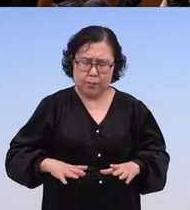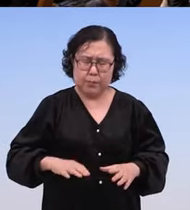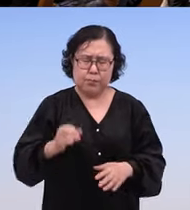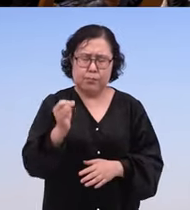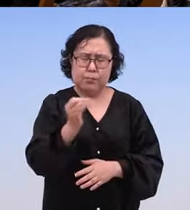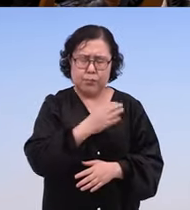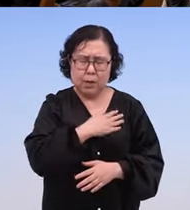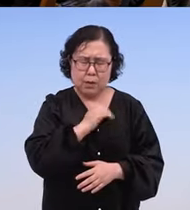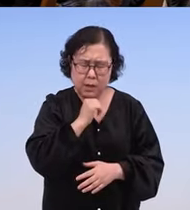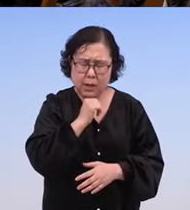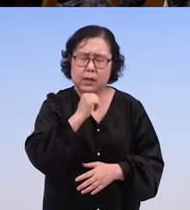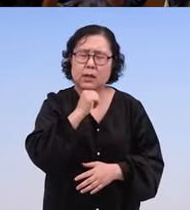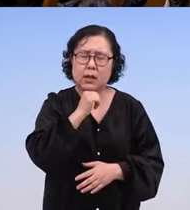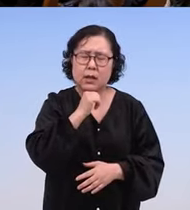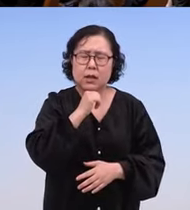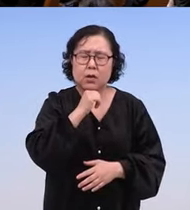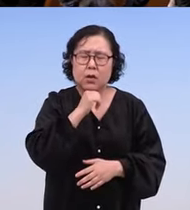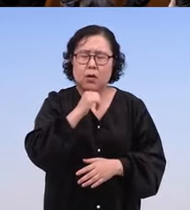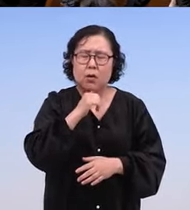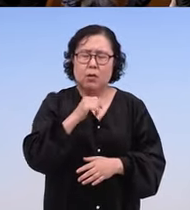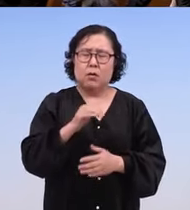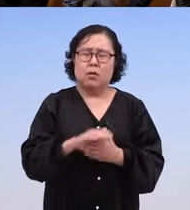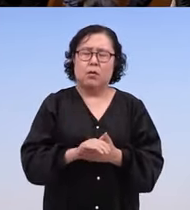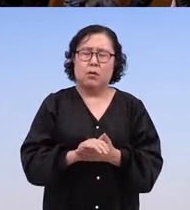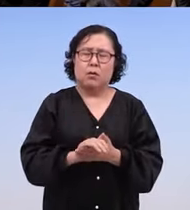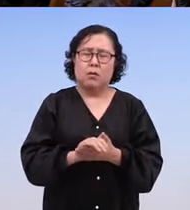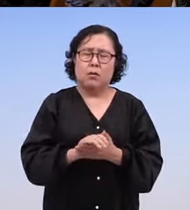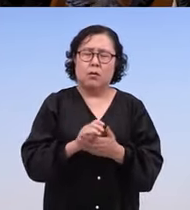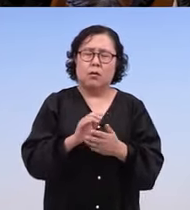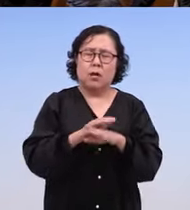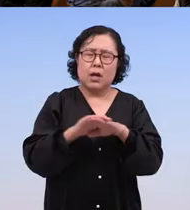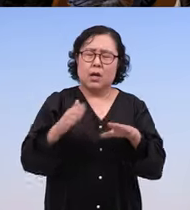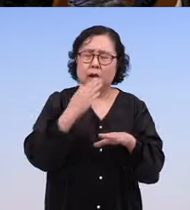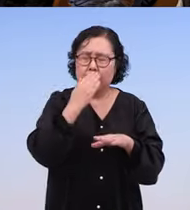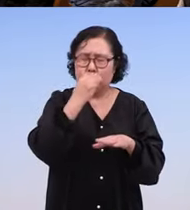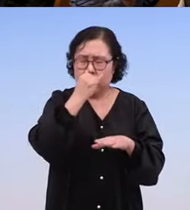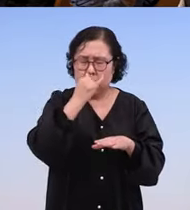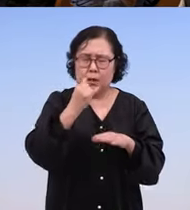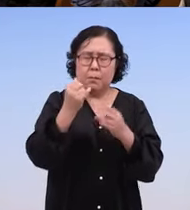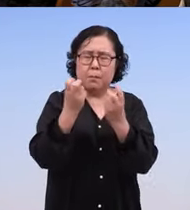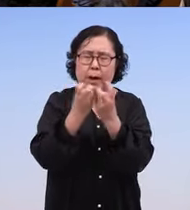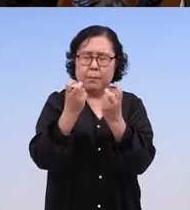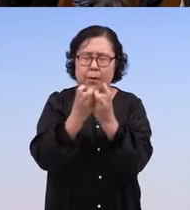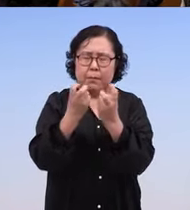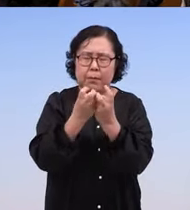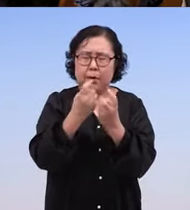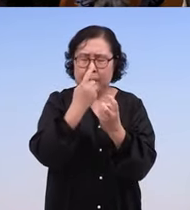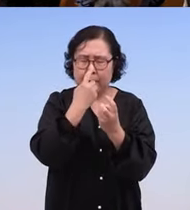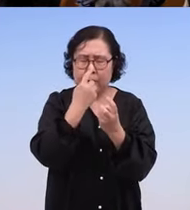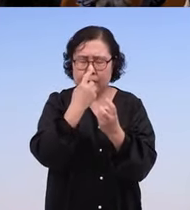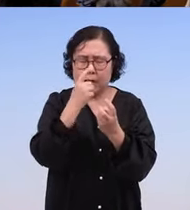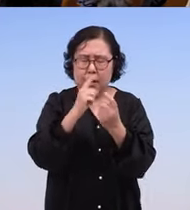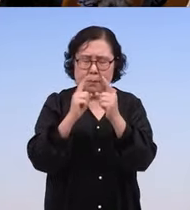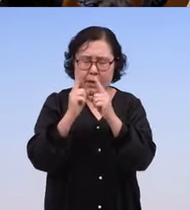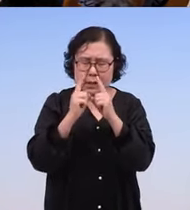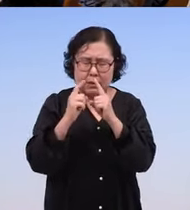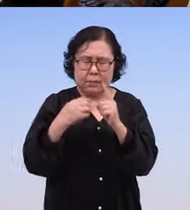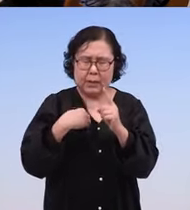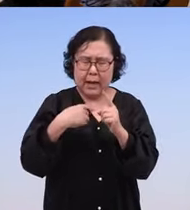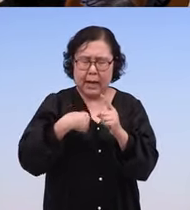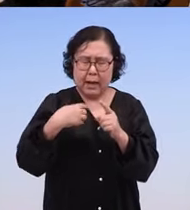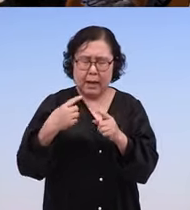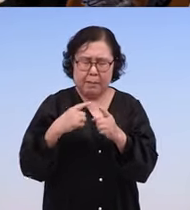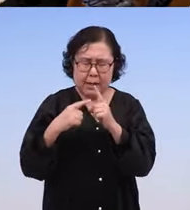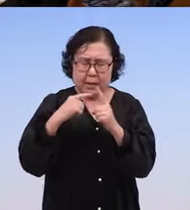아는 일체의 비결을 배웠노라. 하나님, 우리들에게 바로 이 말씀이 그대로 구현되는 그런 한 해가